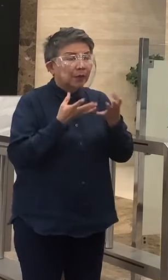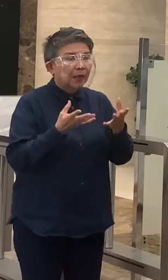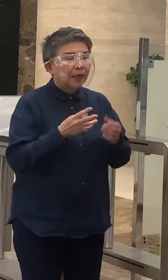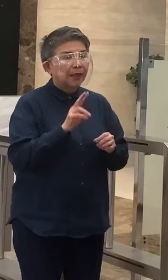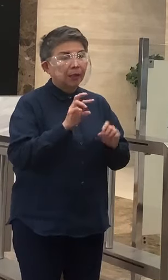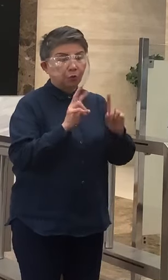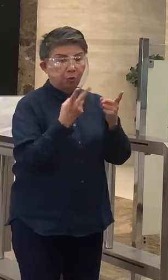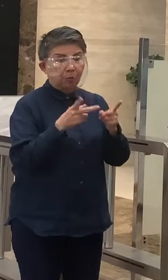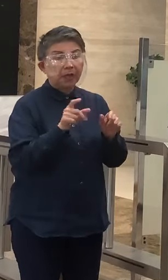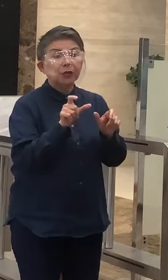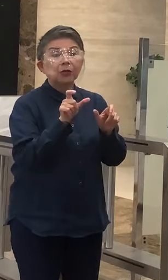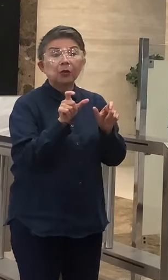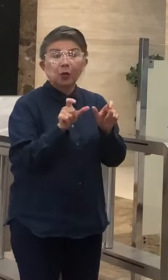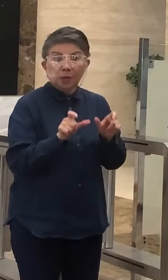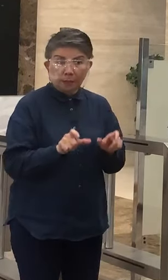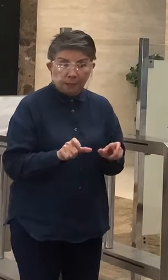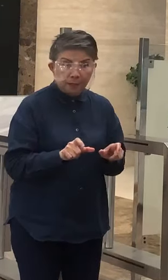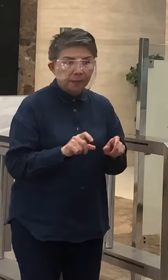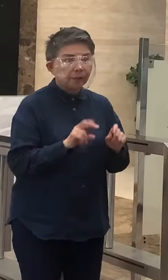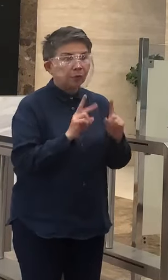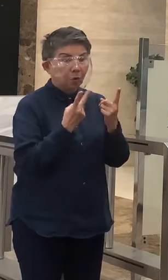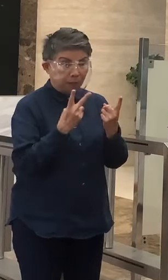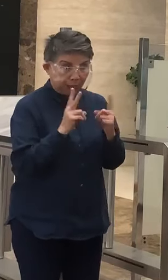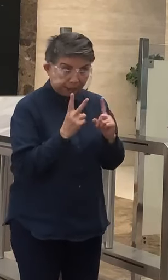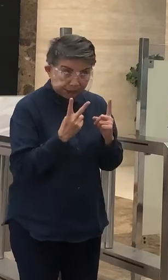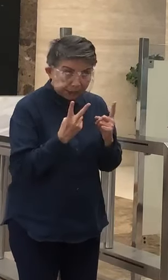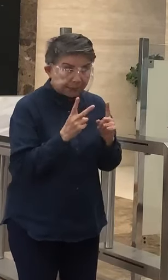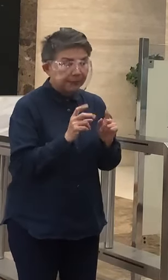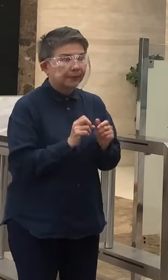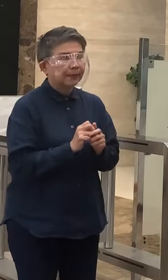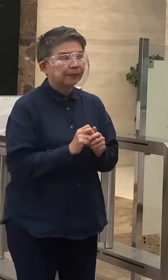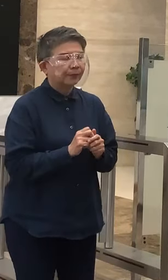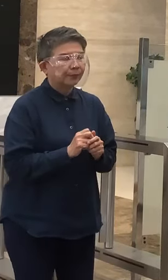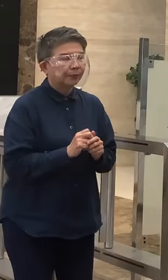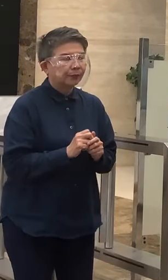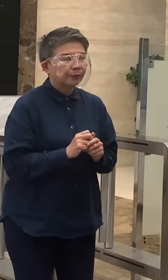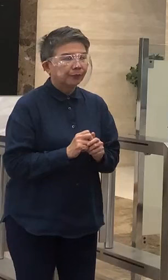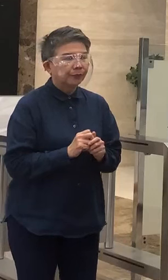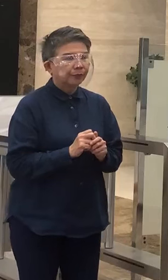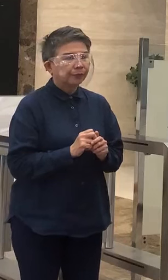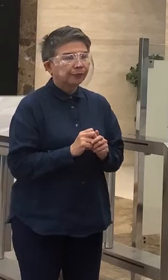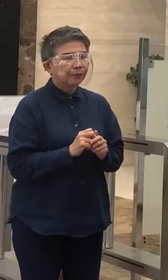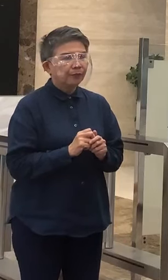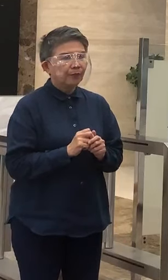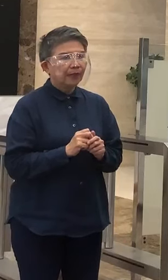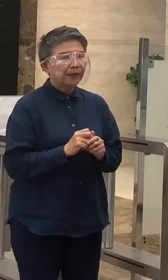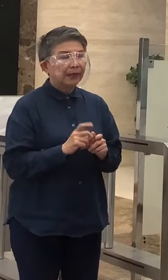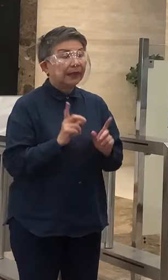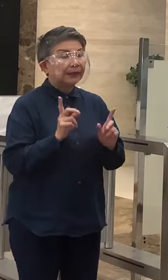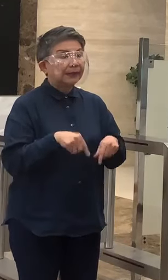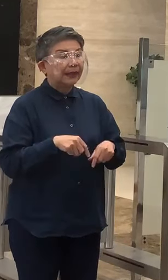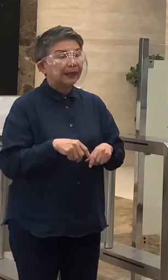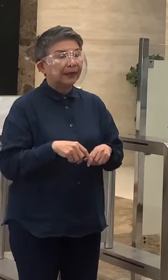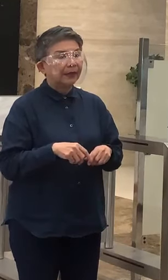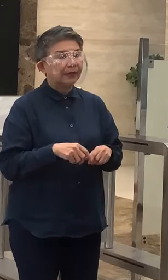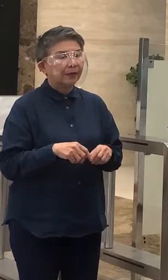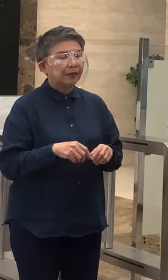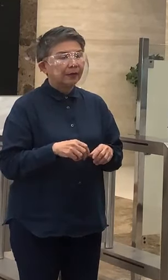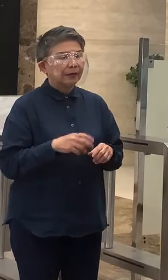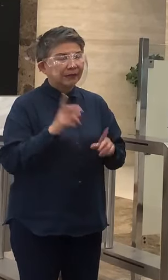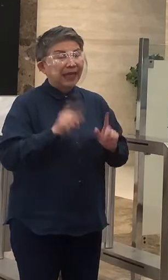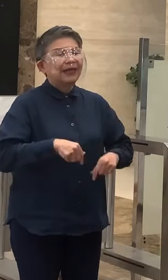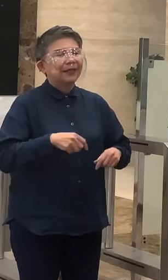ada 12 dan 12 yang menjadi pokok